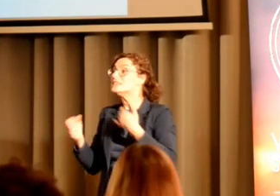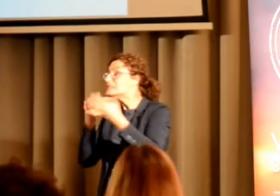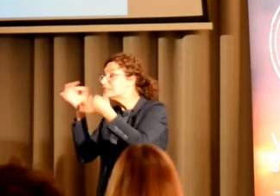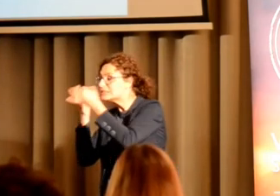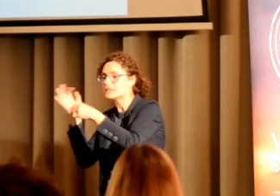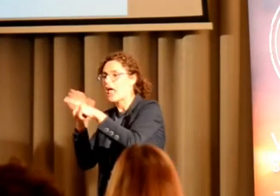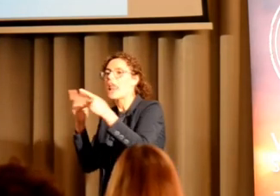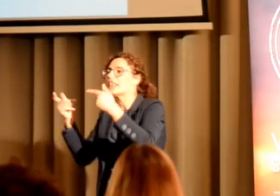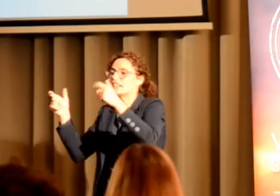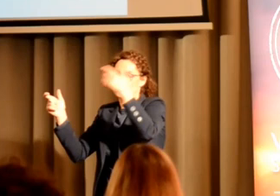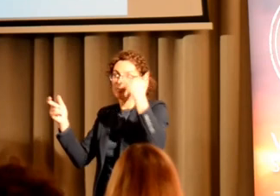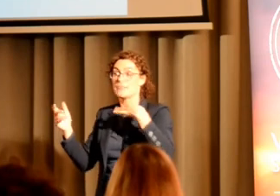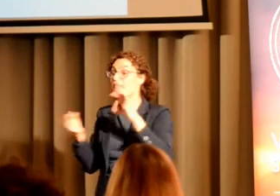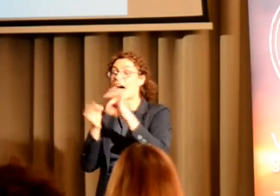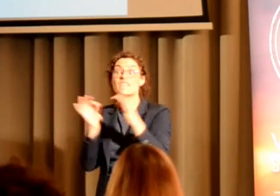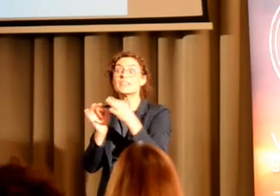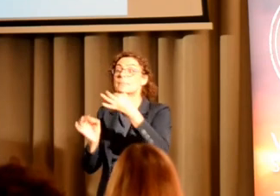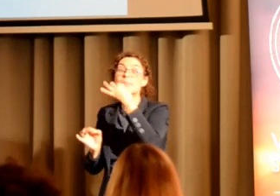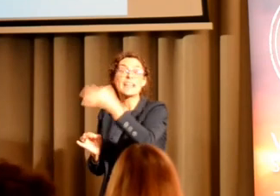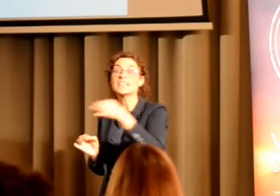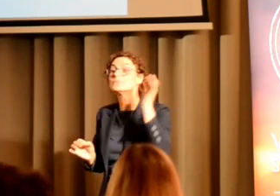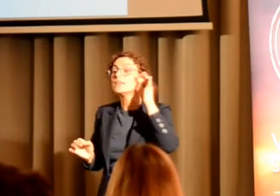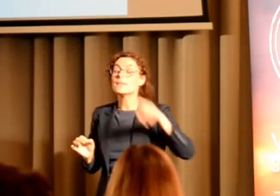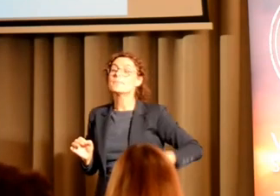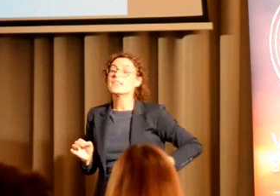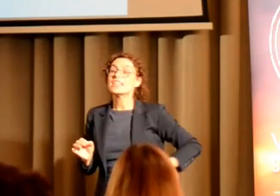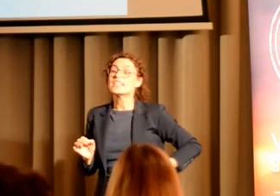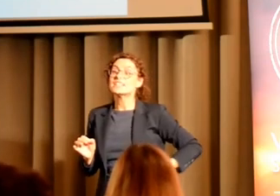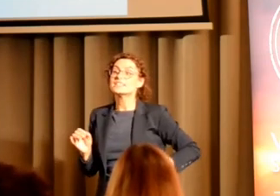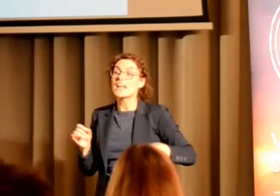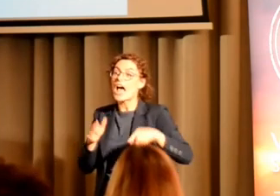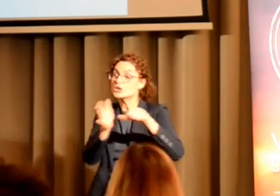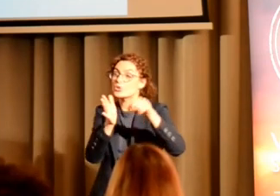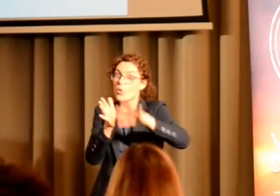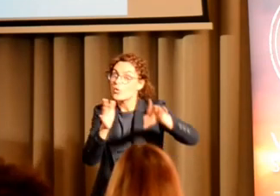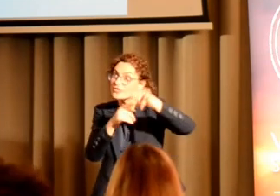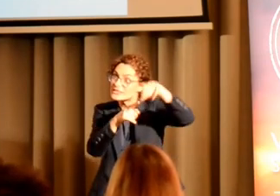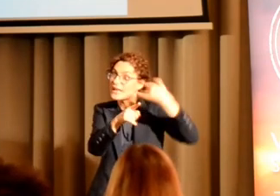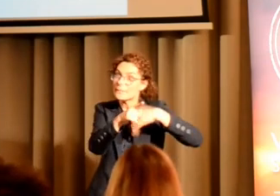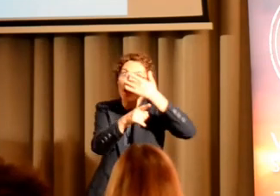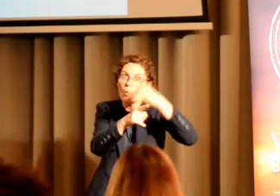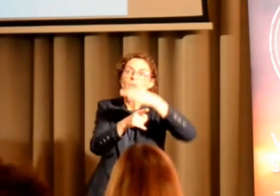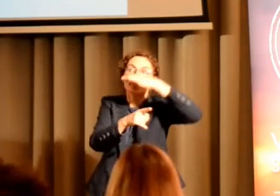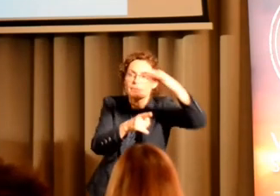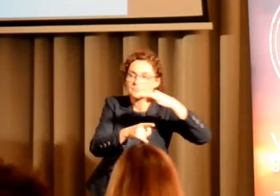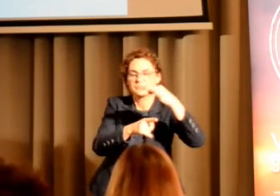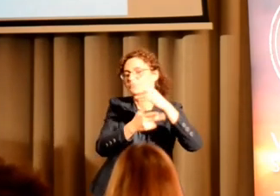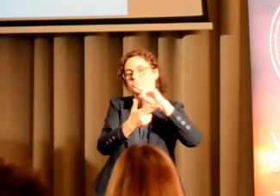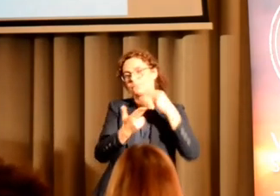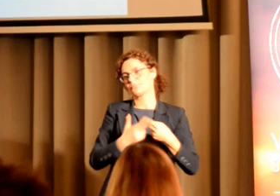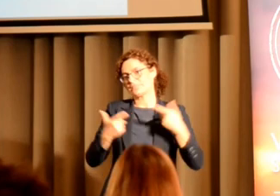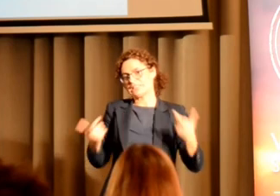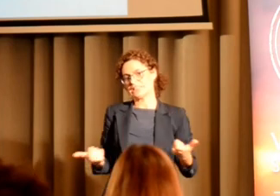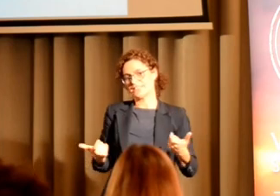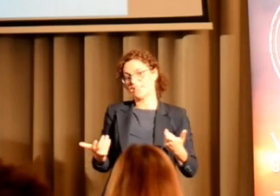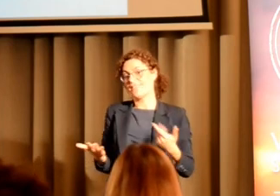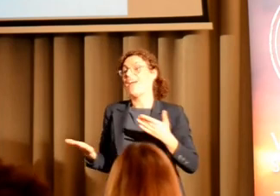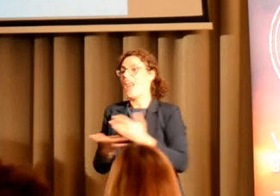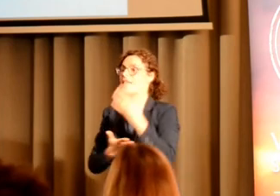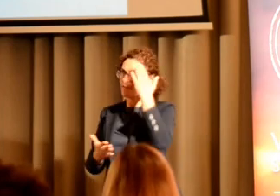co się z nim stało, a pytaliśmy nawet ministra środowiska Białorusi o tego wilka. Ale te wędrówki powodują, że muszą pokonywać